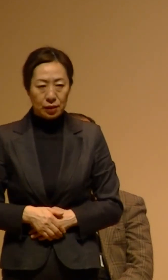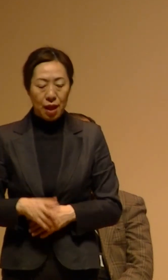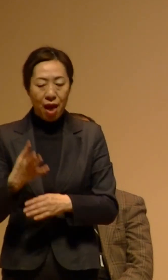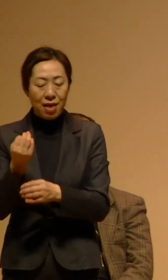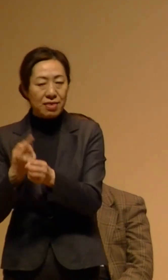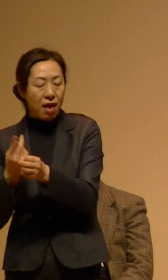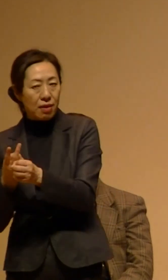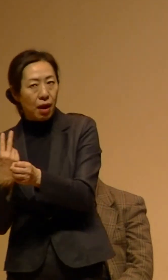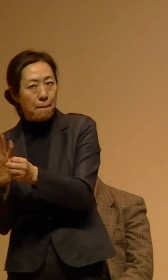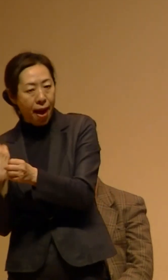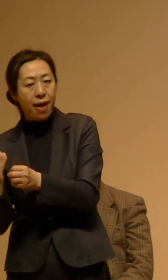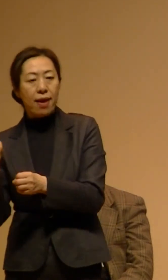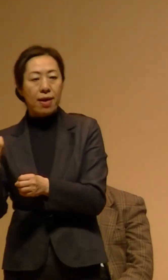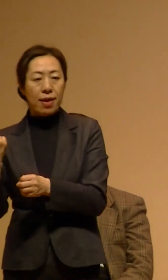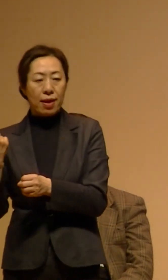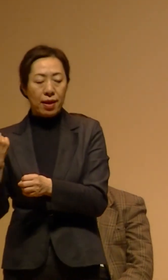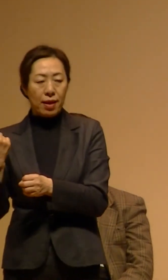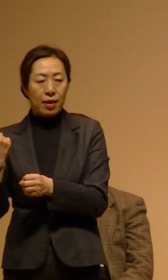前の